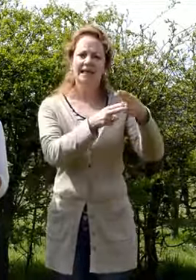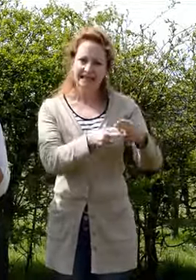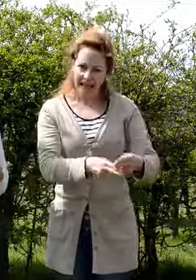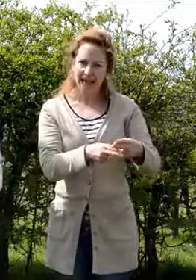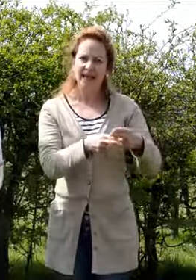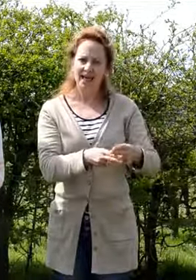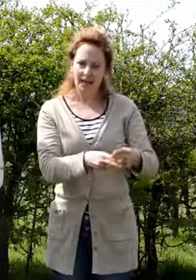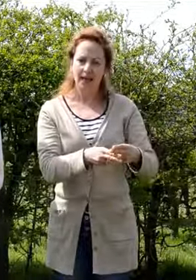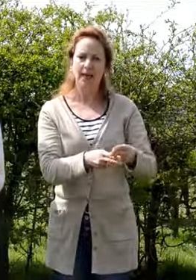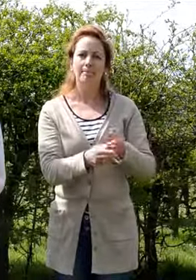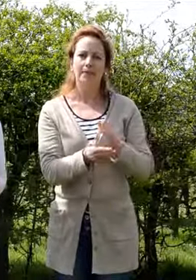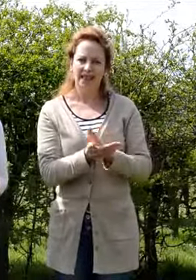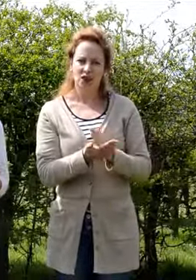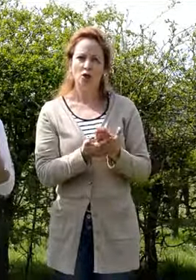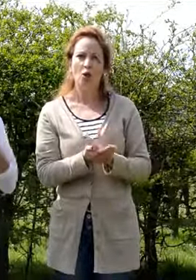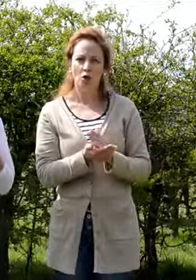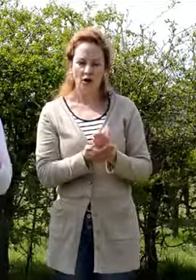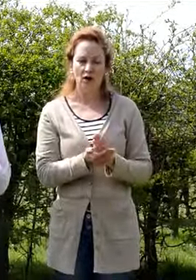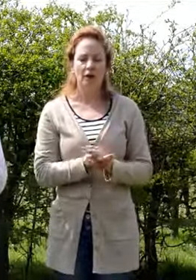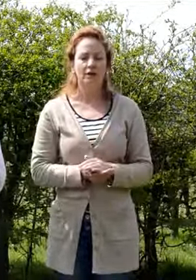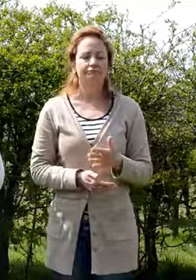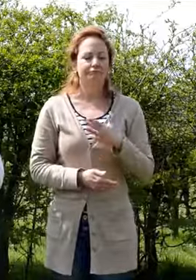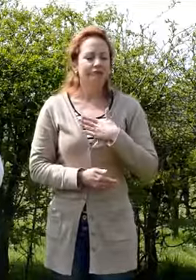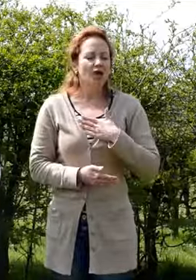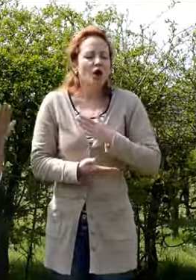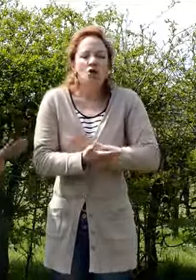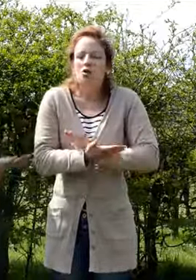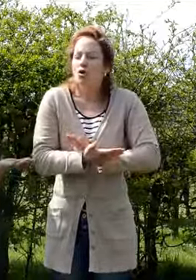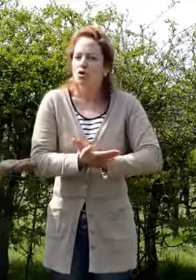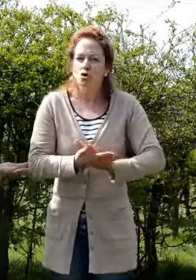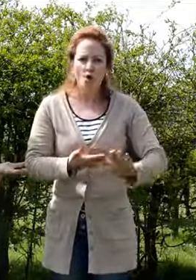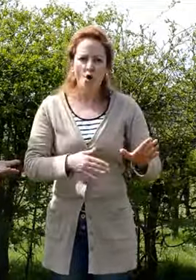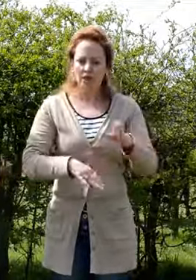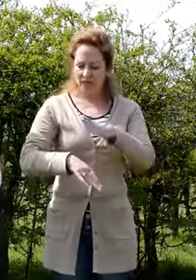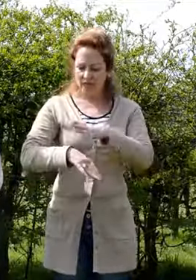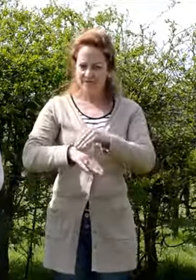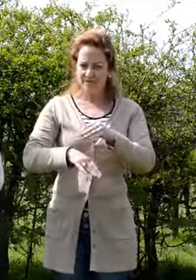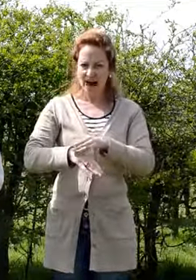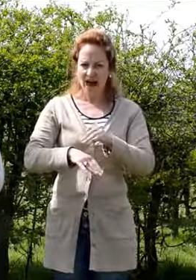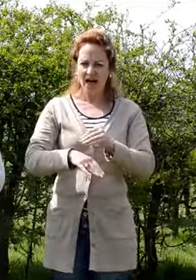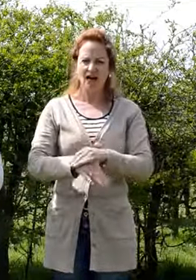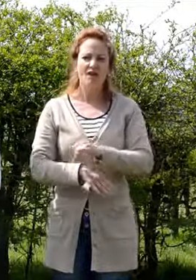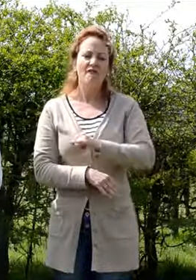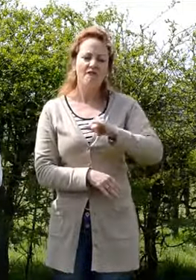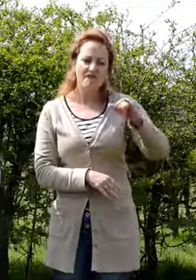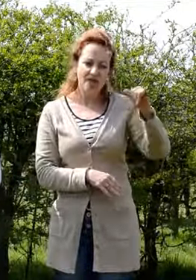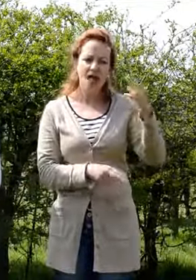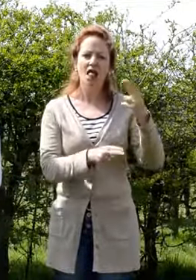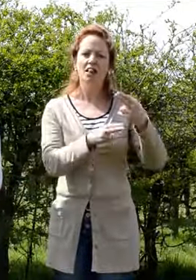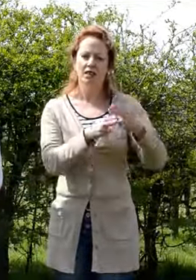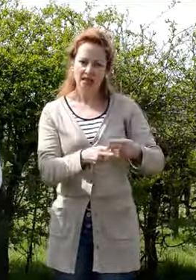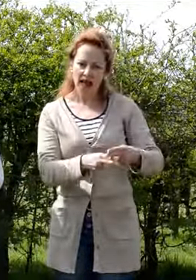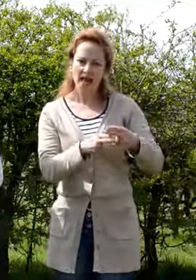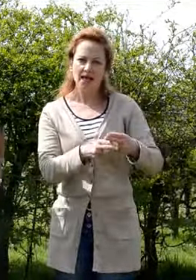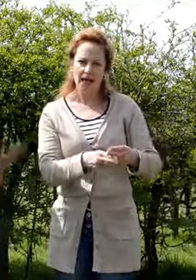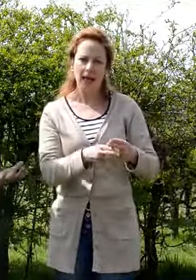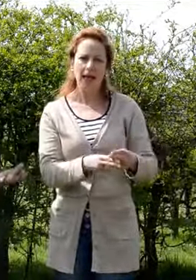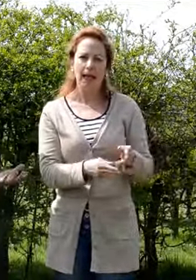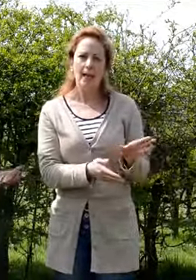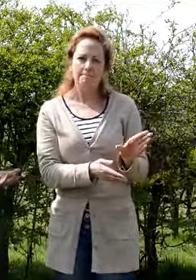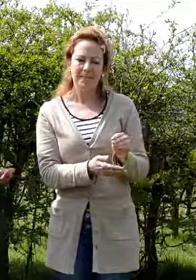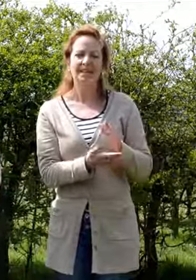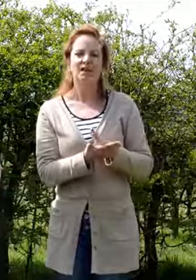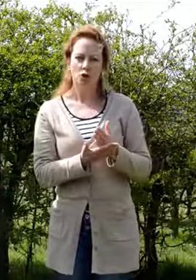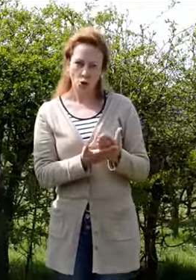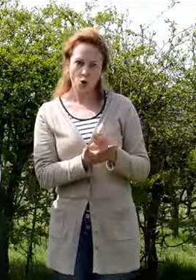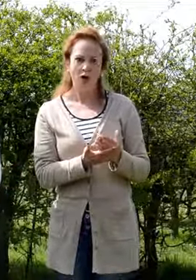ervaren, dat er zoveel rekening werd gehouden, zowel met mij als met de tolk. Want ik was heel energievrevend voor de